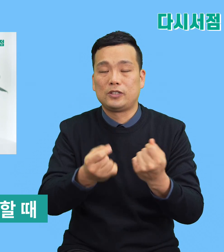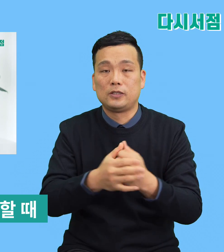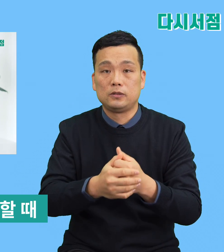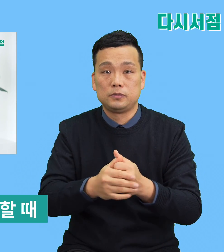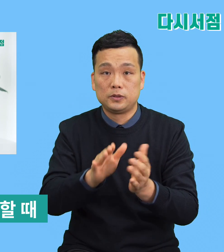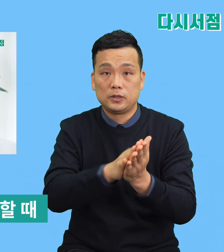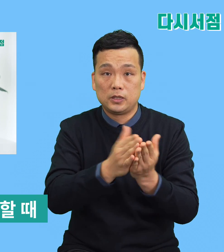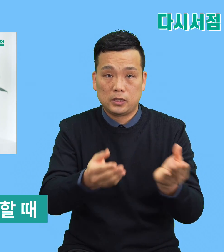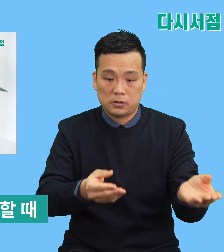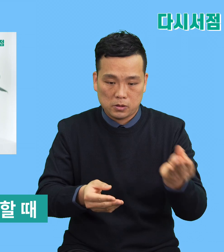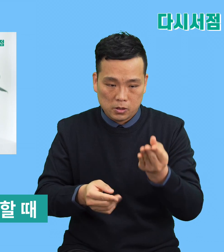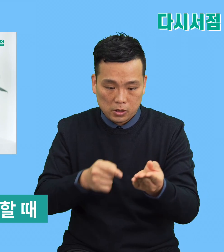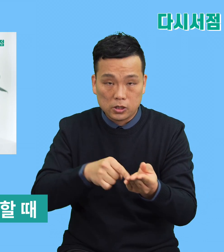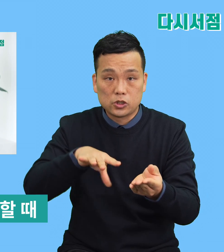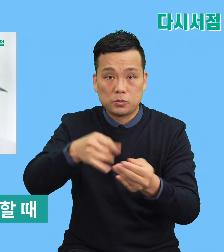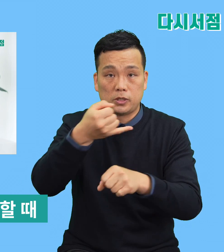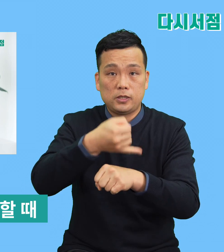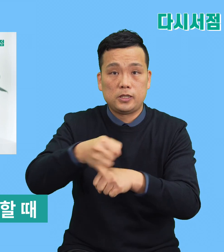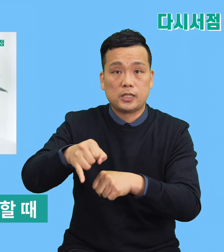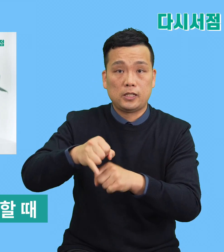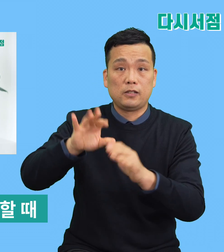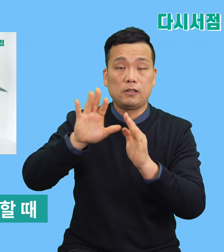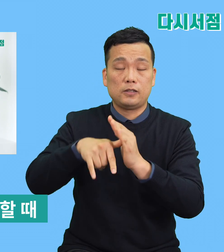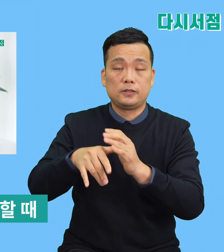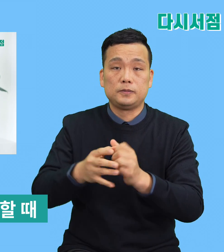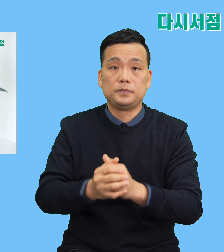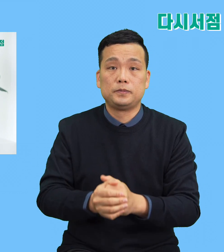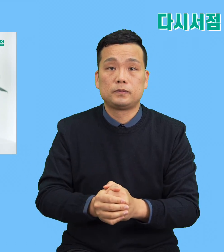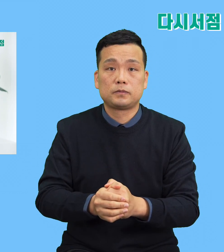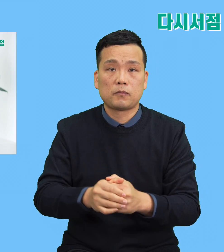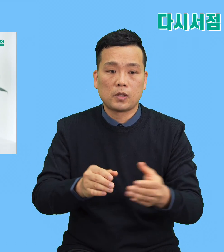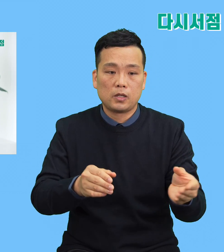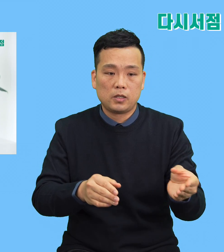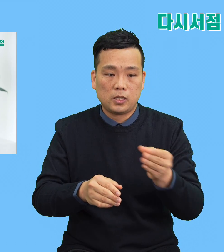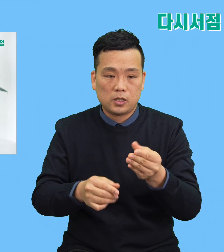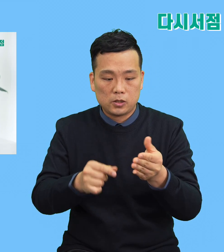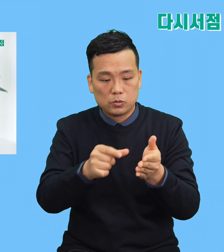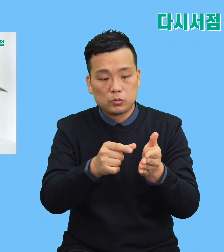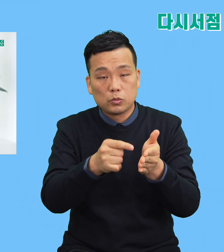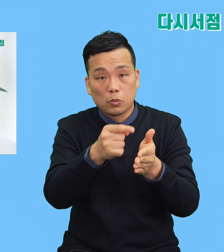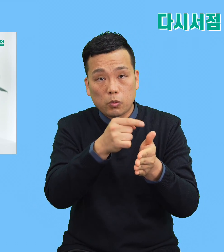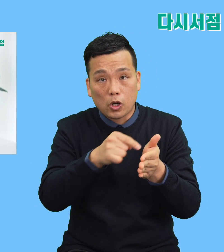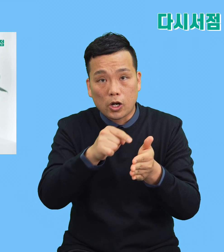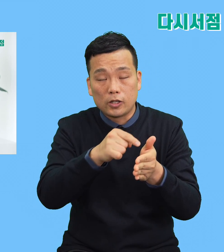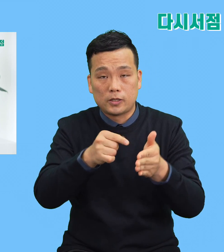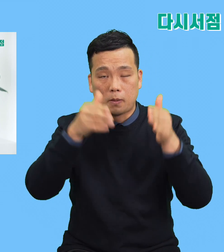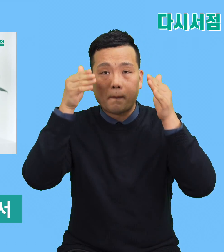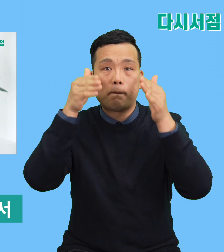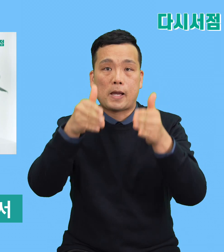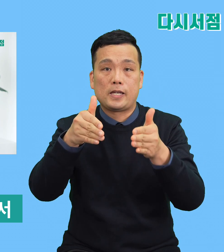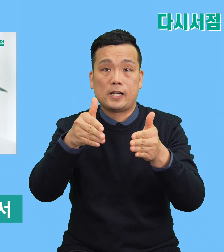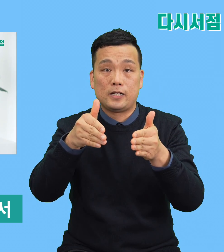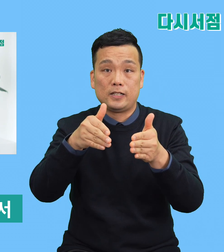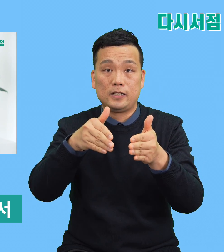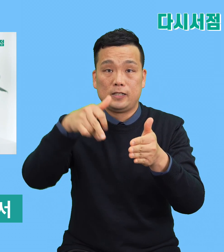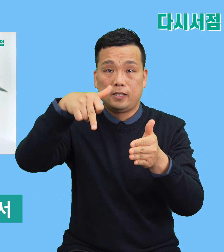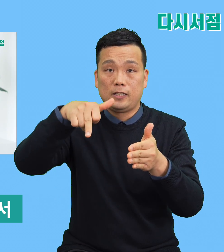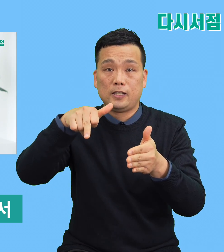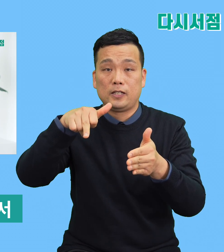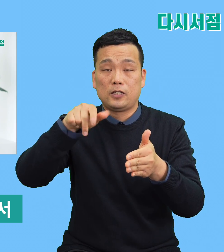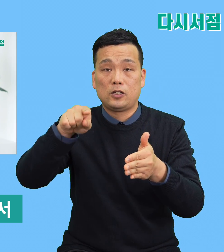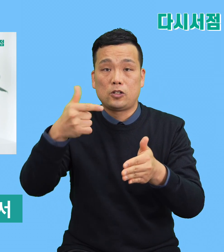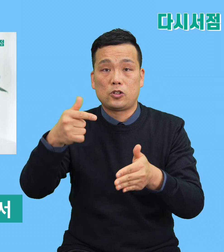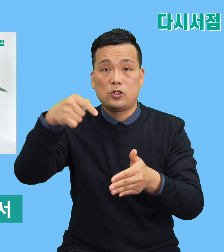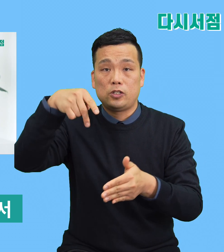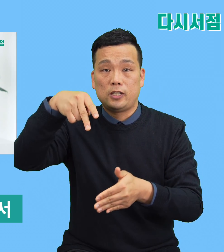책을 저희가 디자인을 할 때 이것이 저희 책의 사실은 컨셉이었어요. 그래서